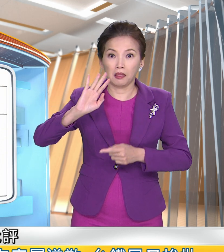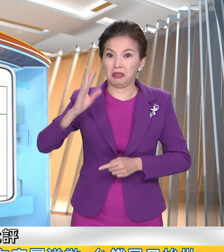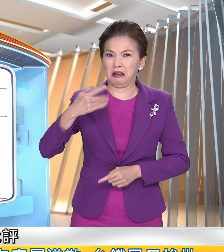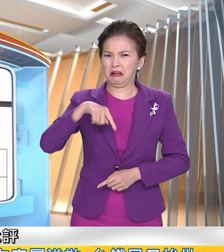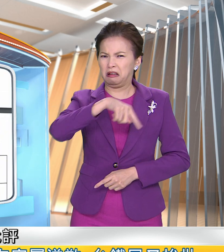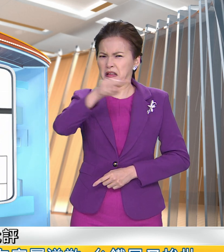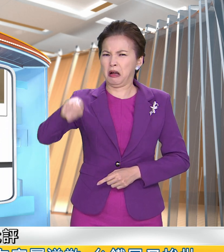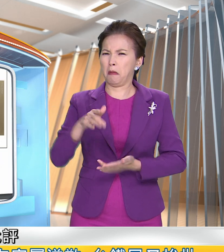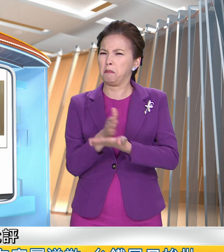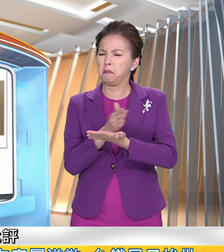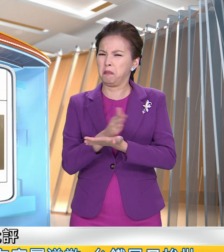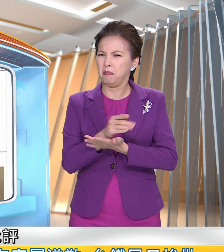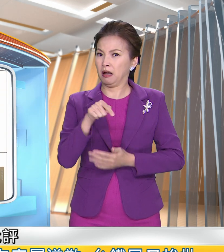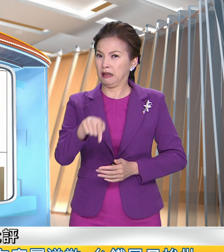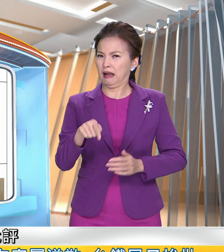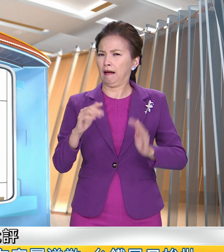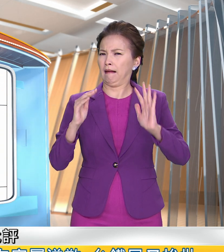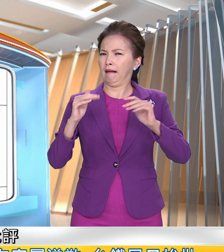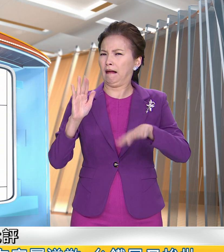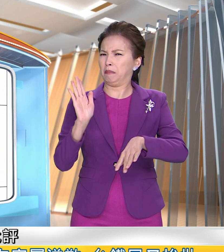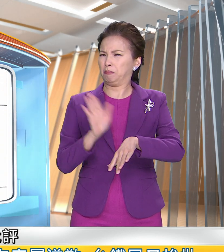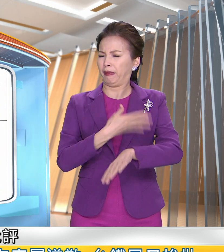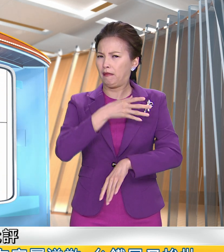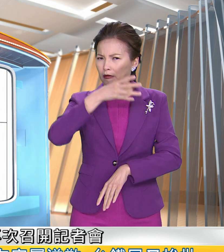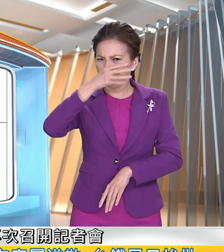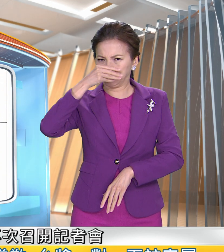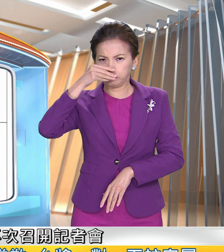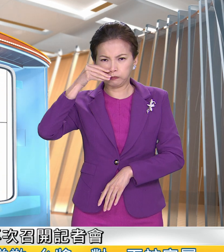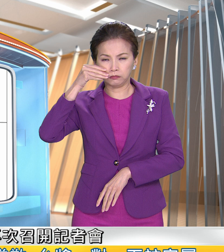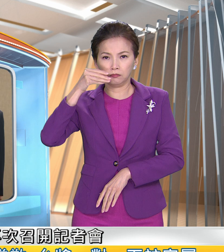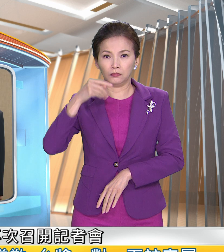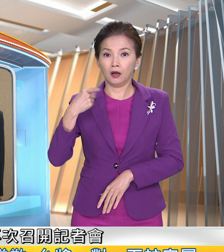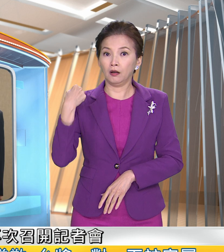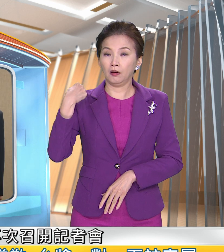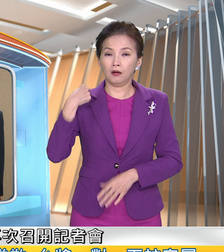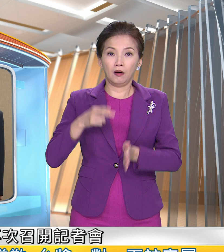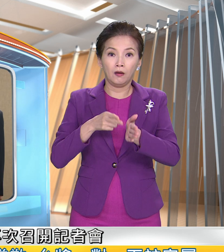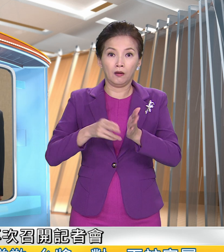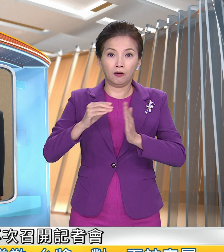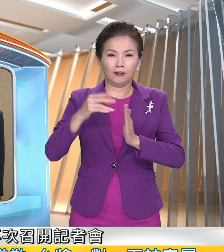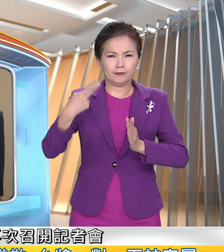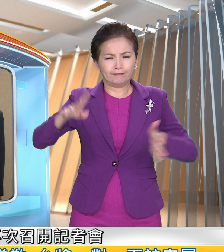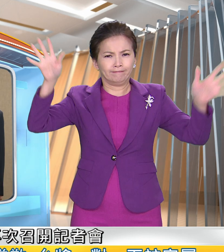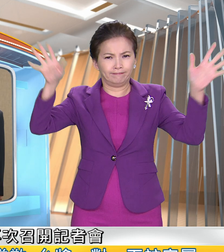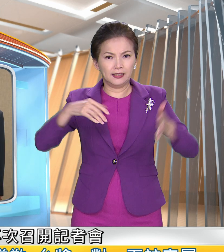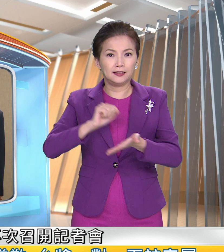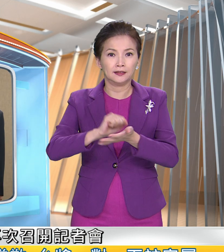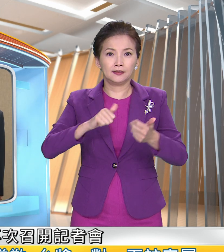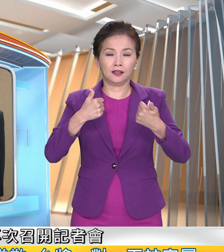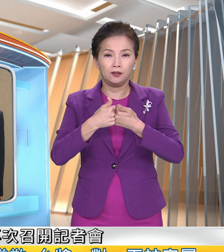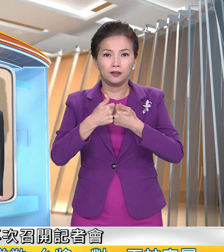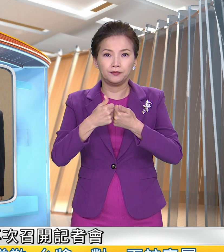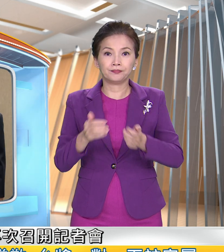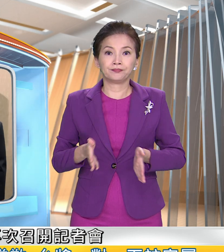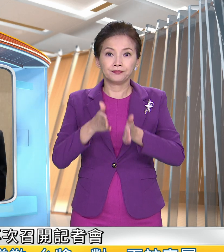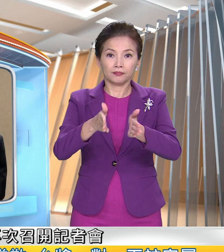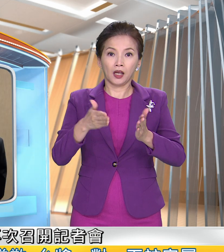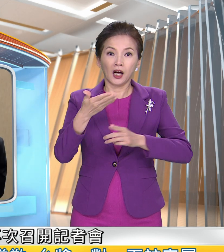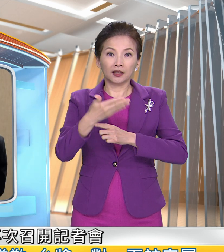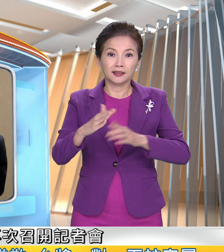批评。因此，台铁局昨天再次召开了记者会，正式